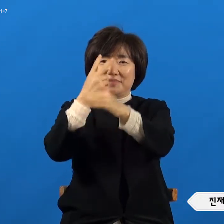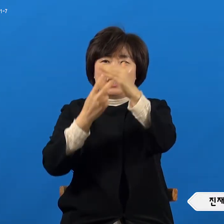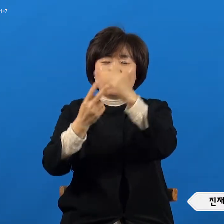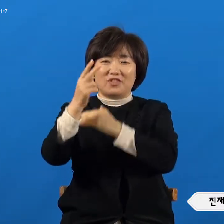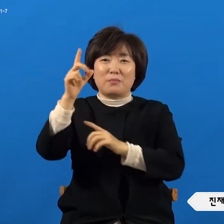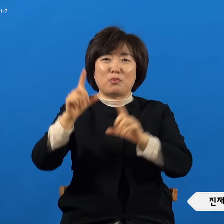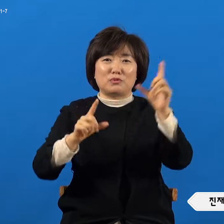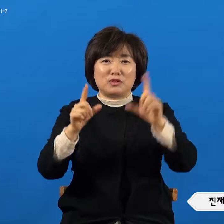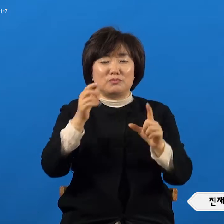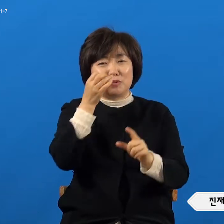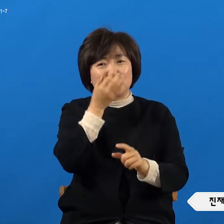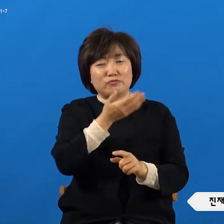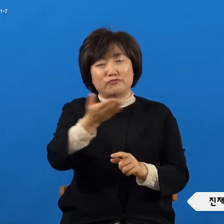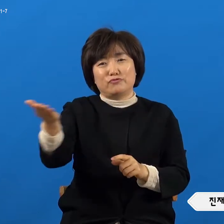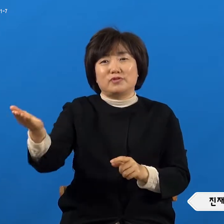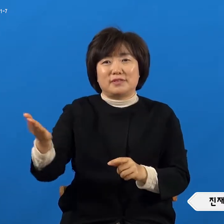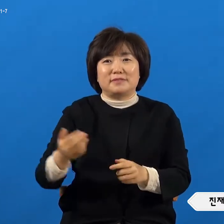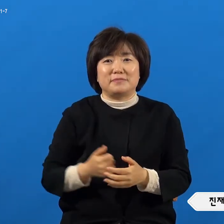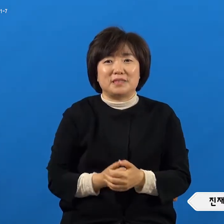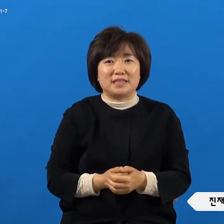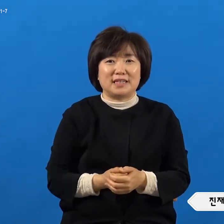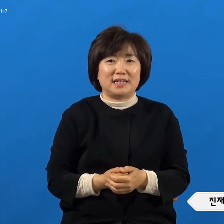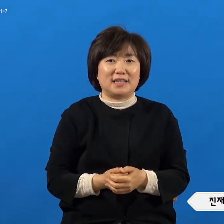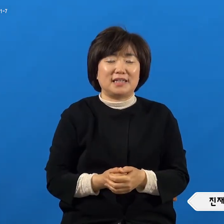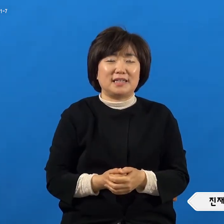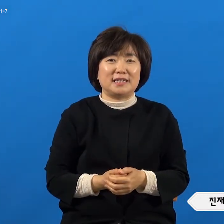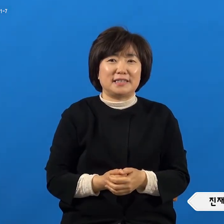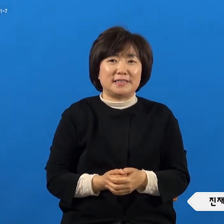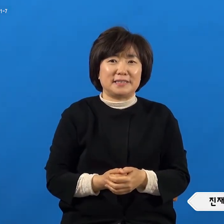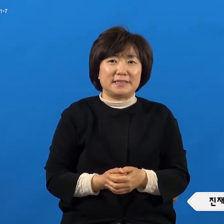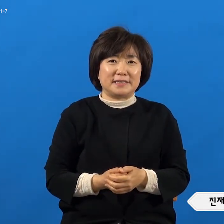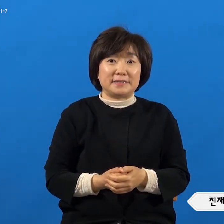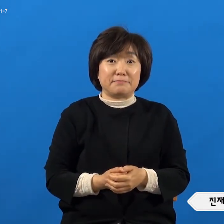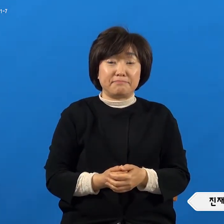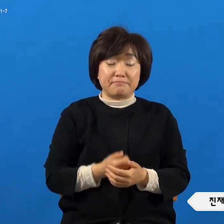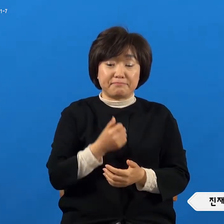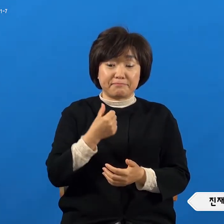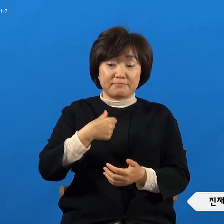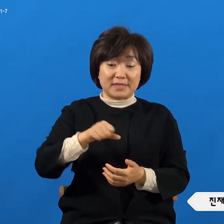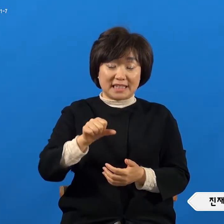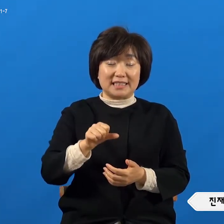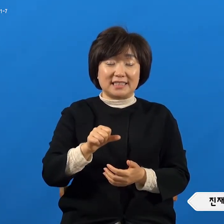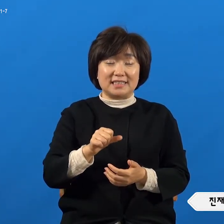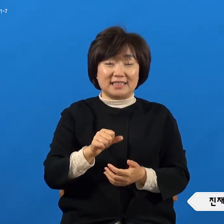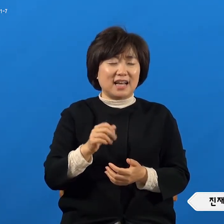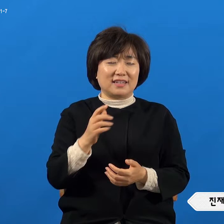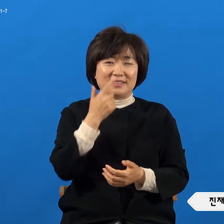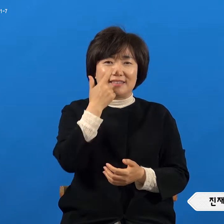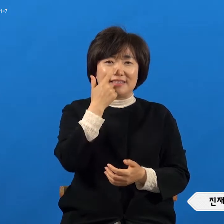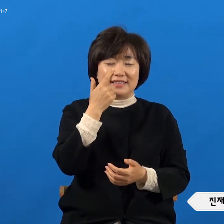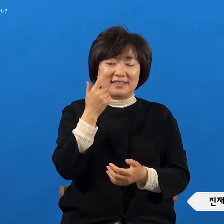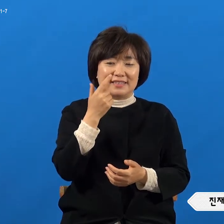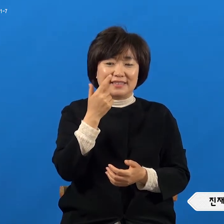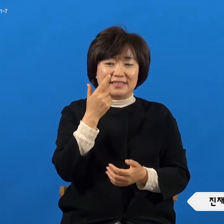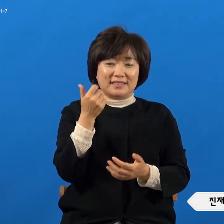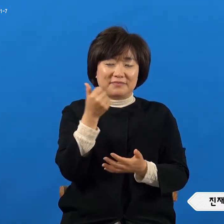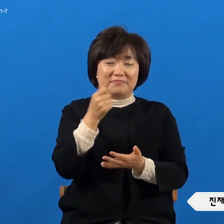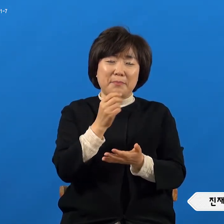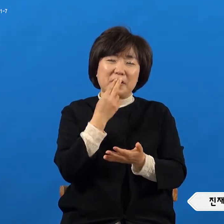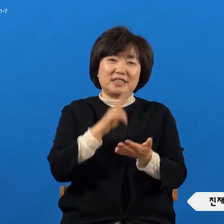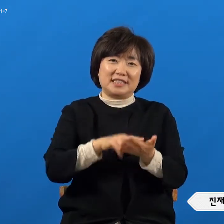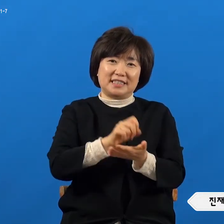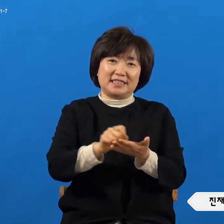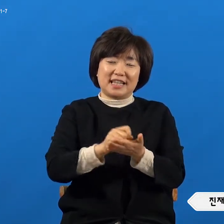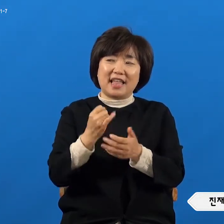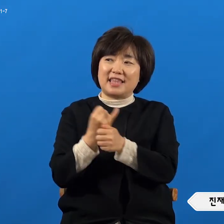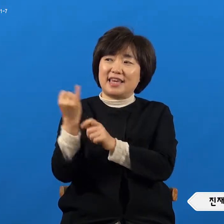모습을 생각하게 했습니다. 그는 그 아내에게 이렇게 편지를 남겼습니다.